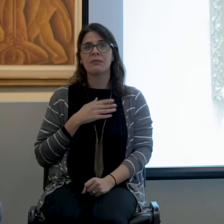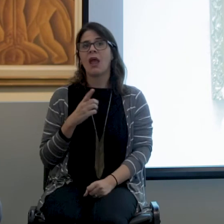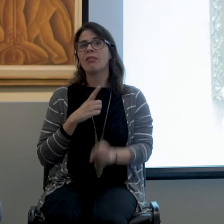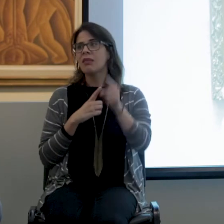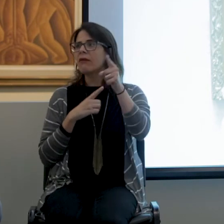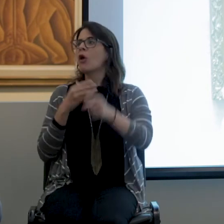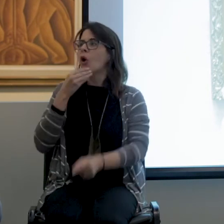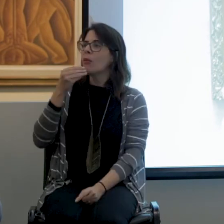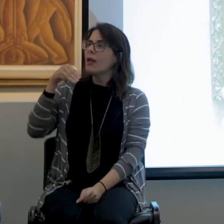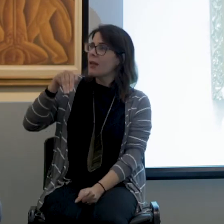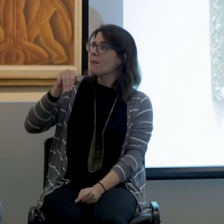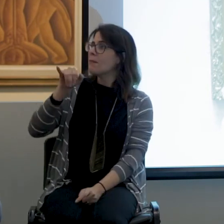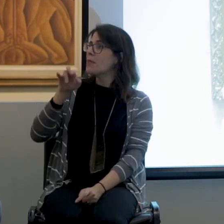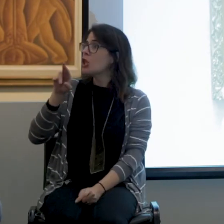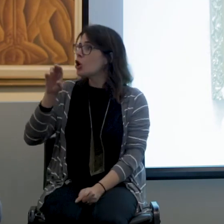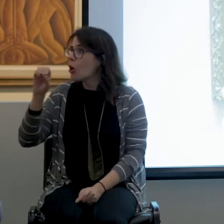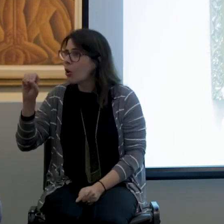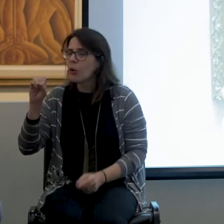em grande medida.